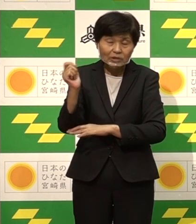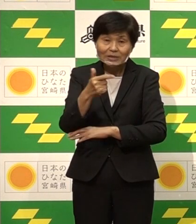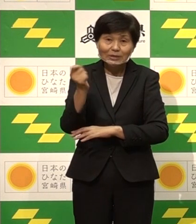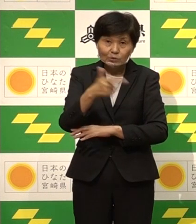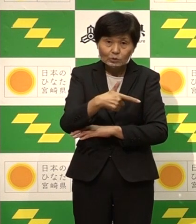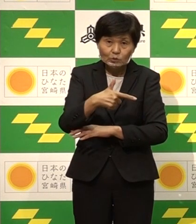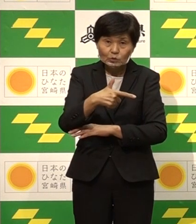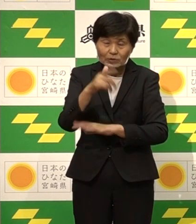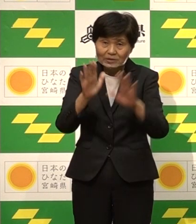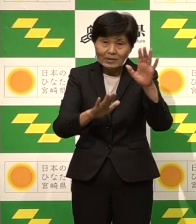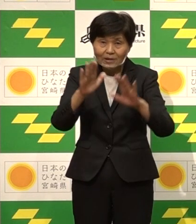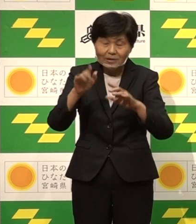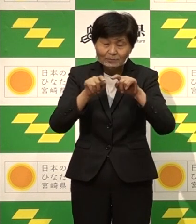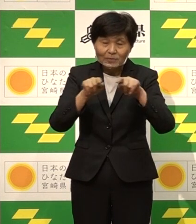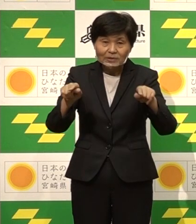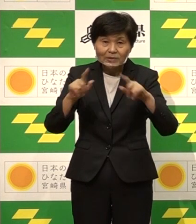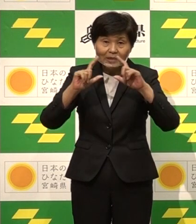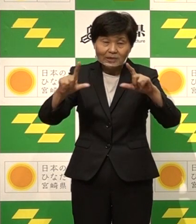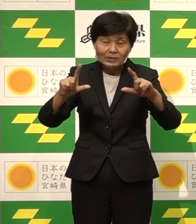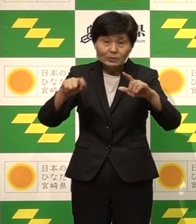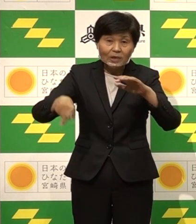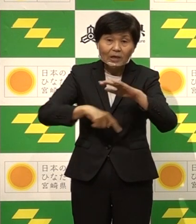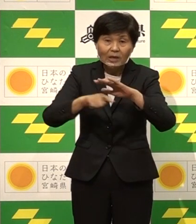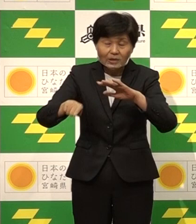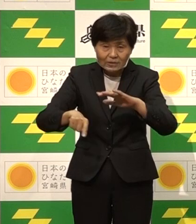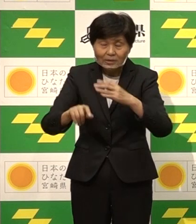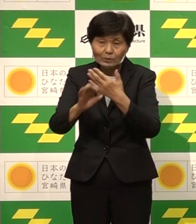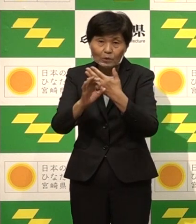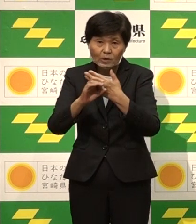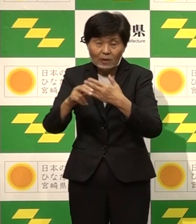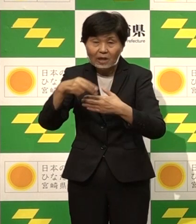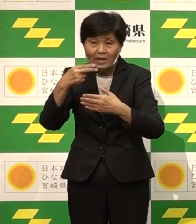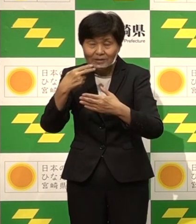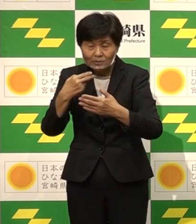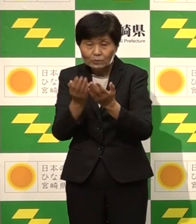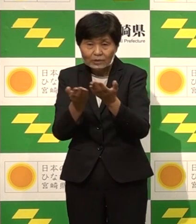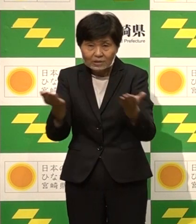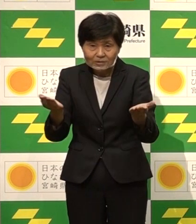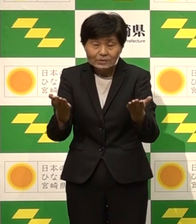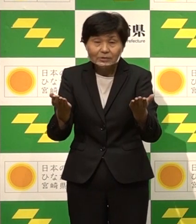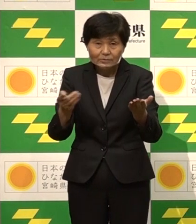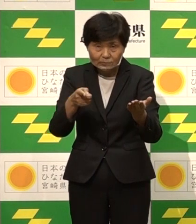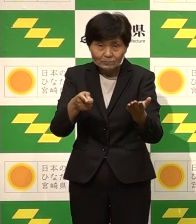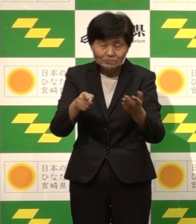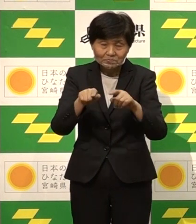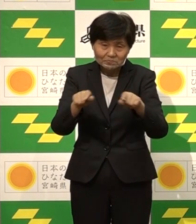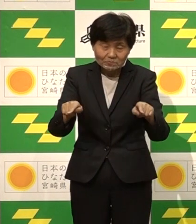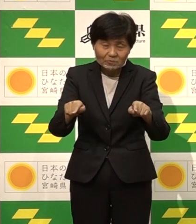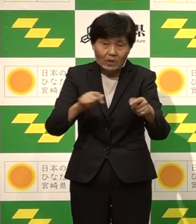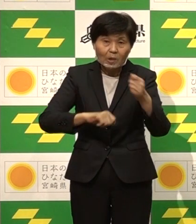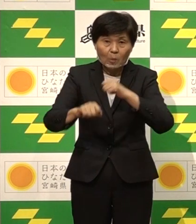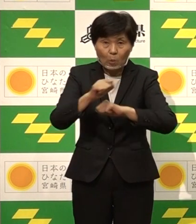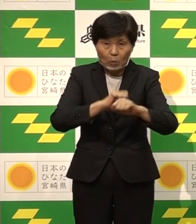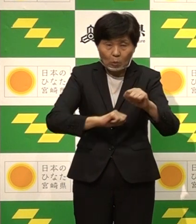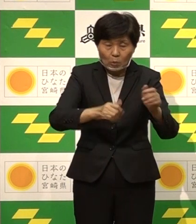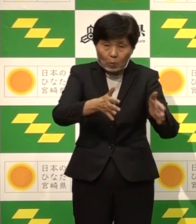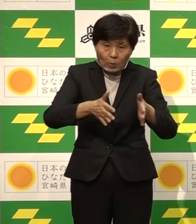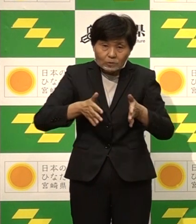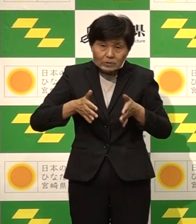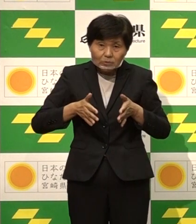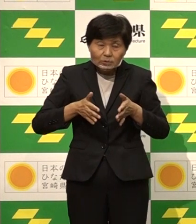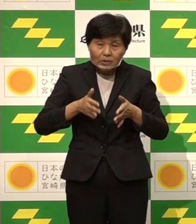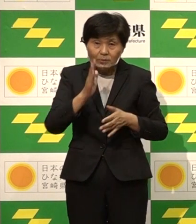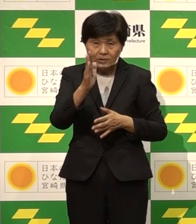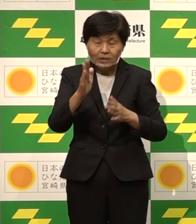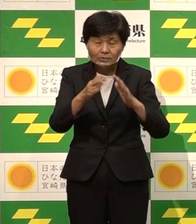ですけれども、飲食への制限であるとか、いわゆる行動制限ですね、外出を自粛してください